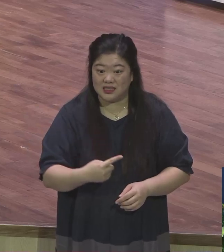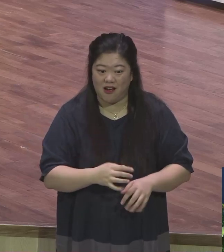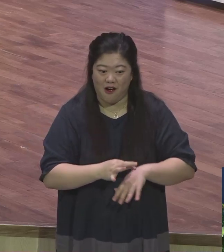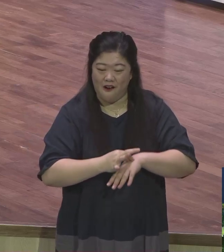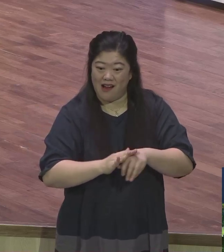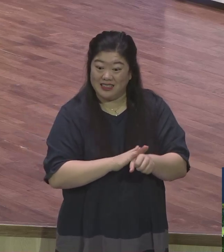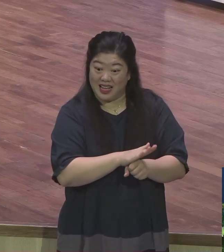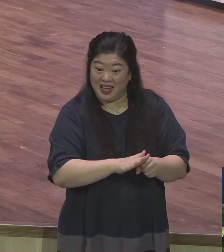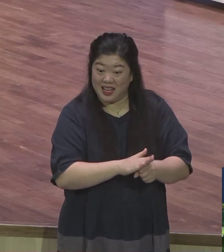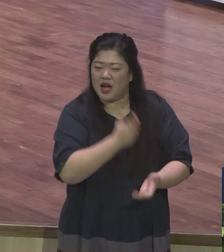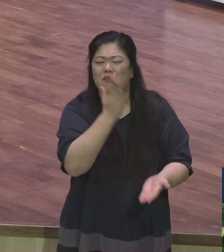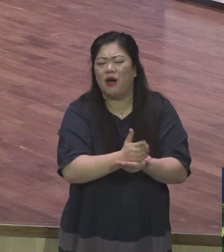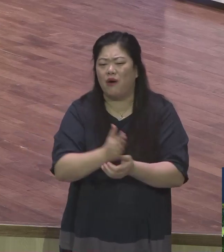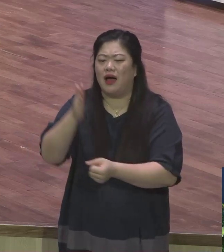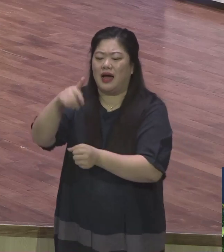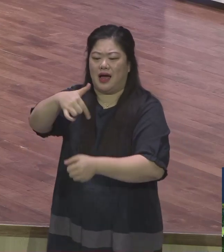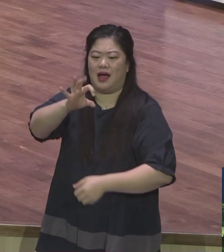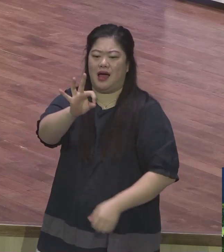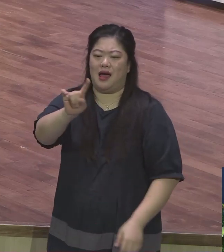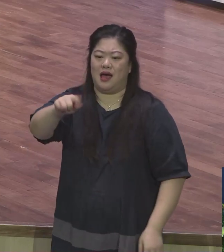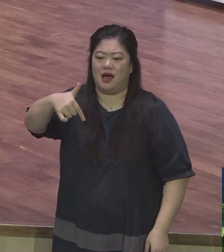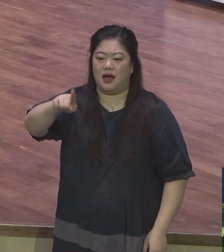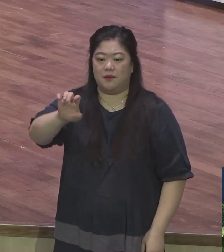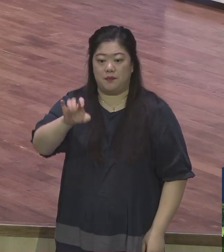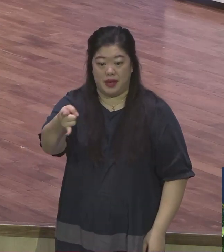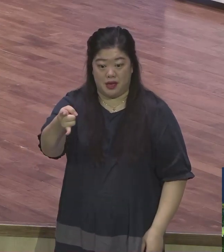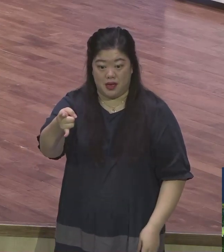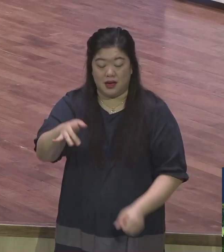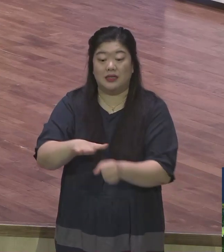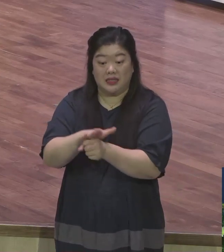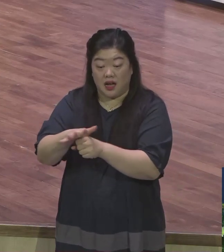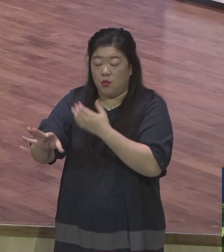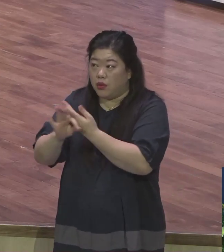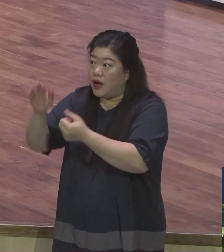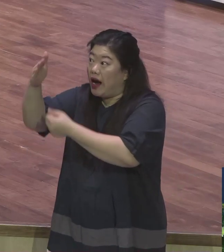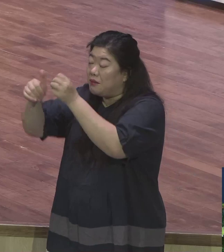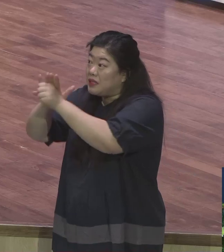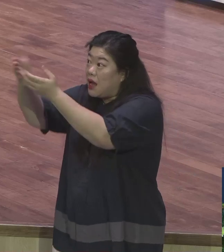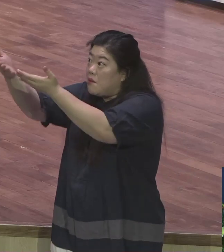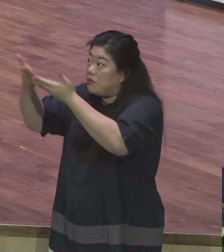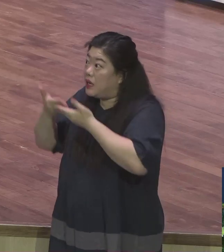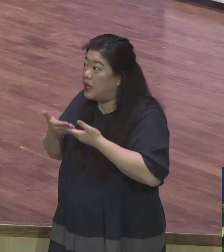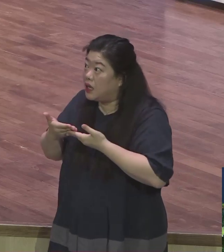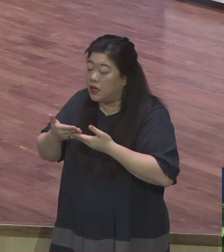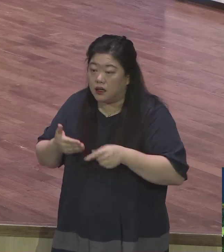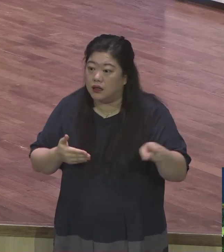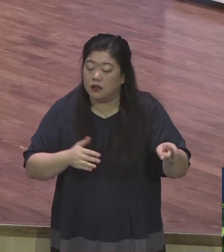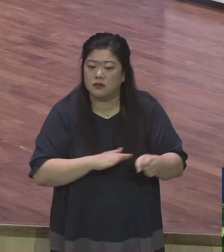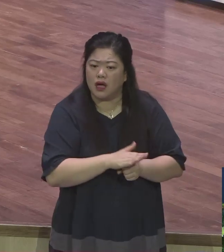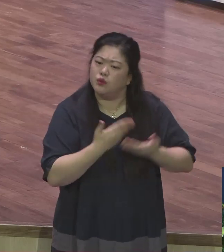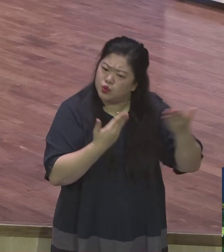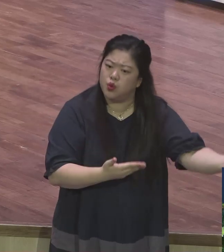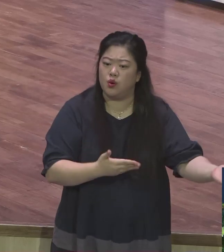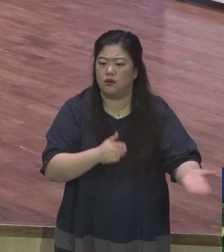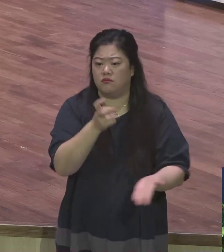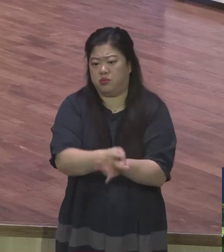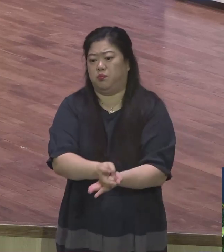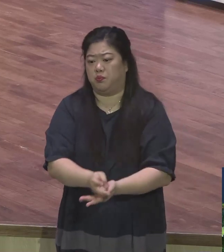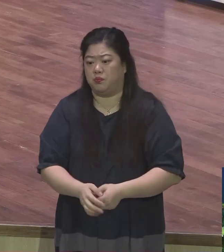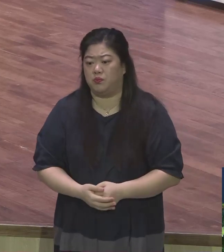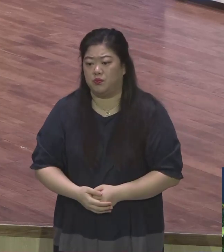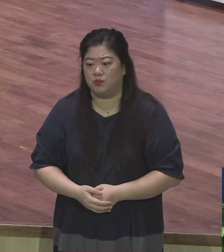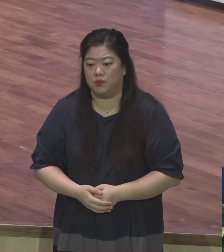복음 복음 하는데 복음을 한마디로 요약하면 뭐요? 예수